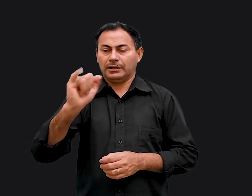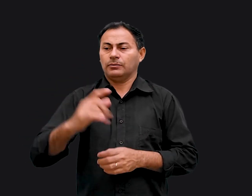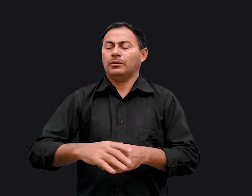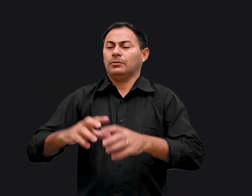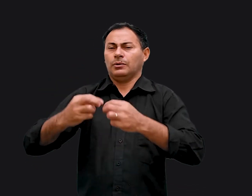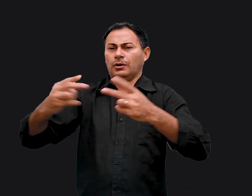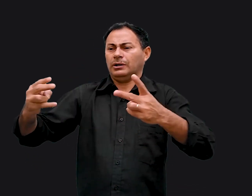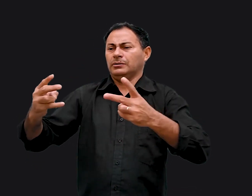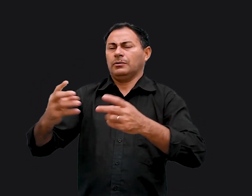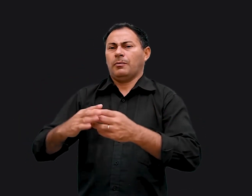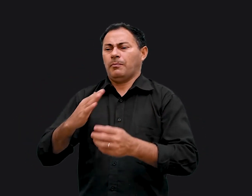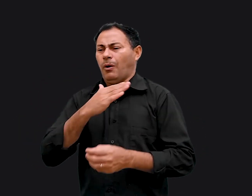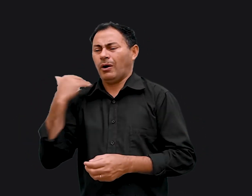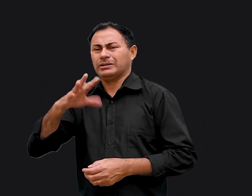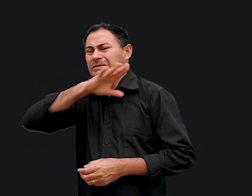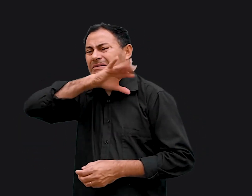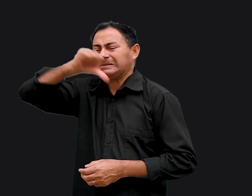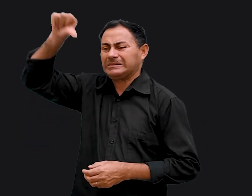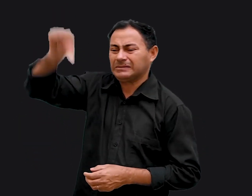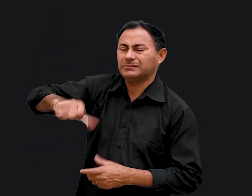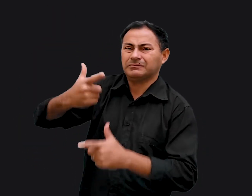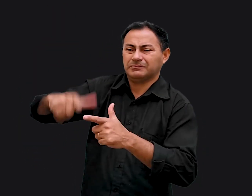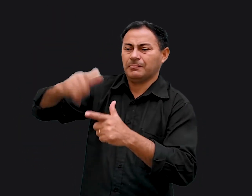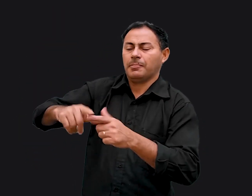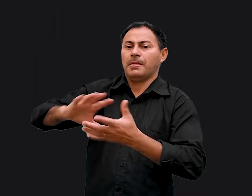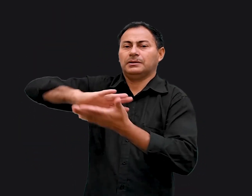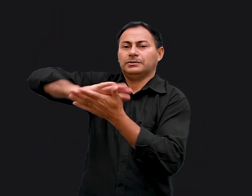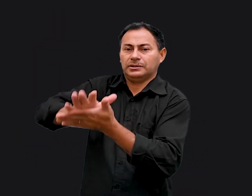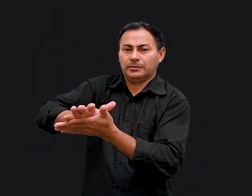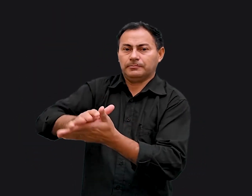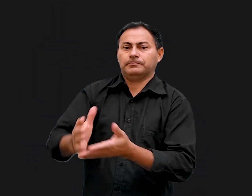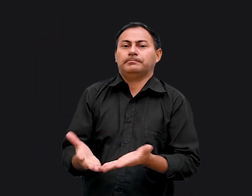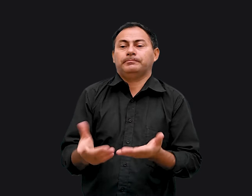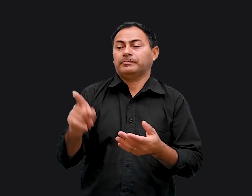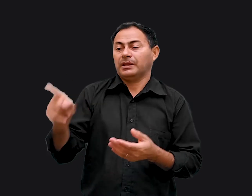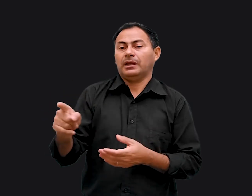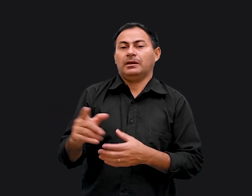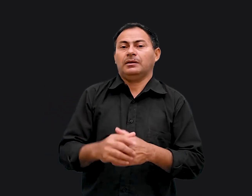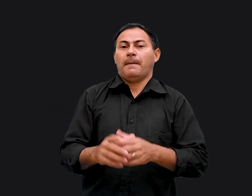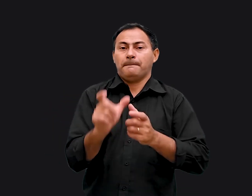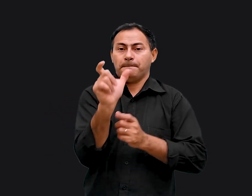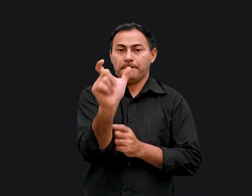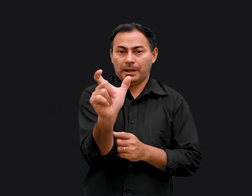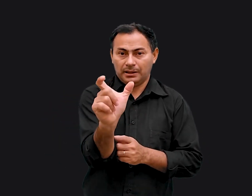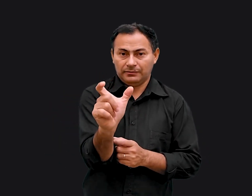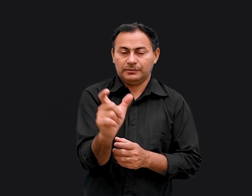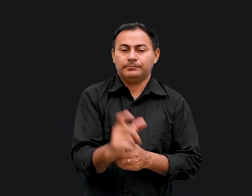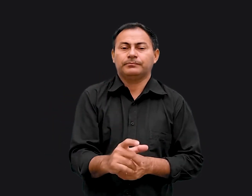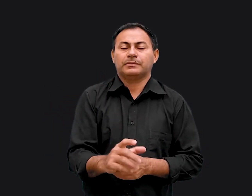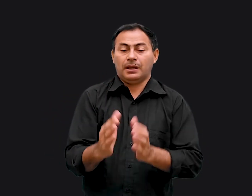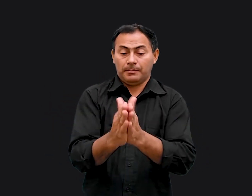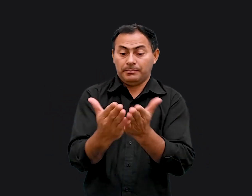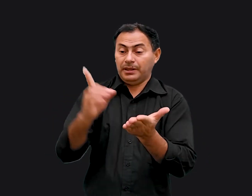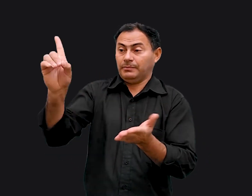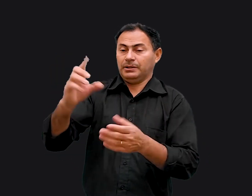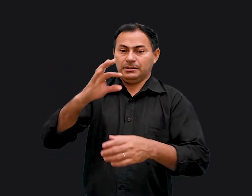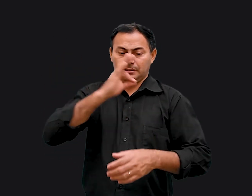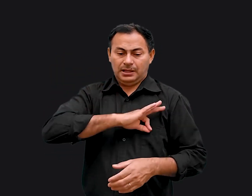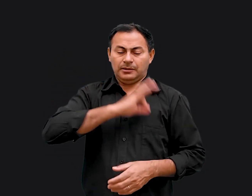significa algo como morte, ruína, miséria e destruição. É esse tipo de palavra. A Bíblia diz que o salário do